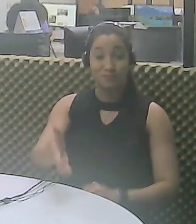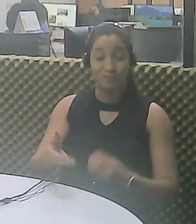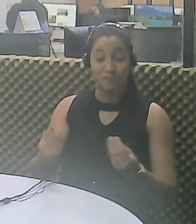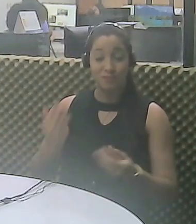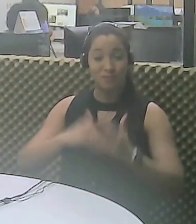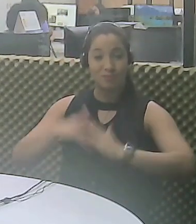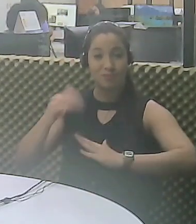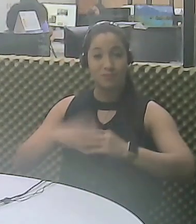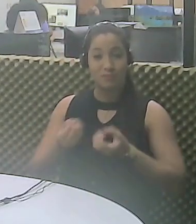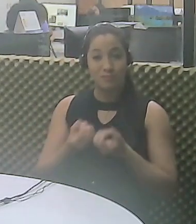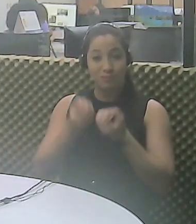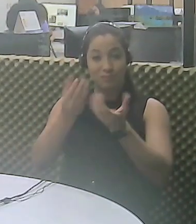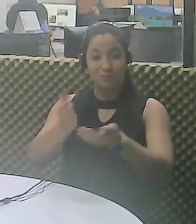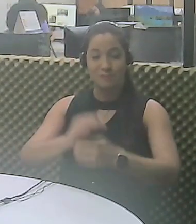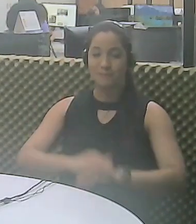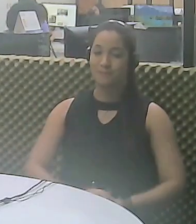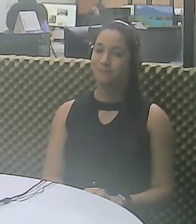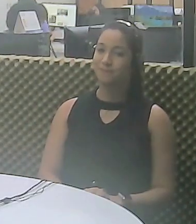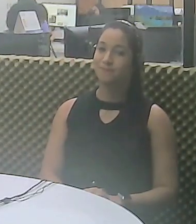recolocação profissional.